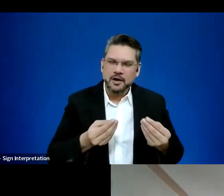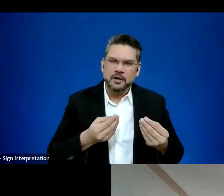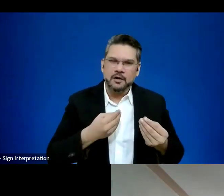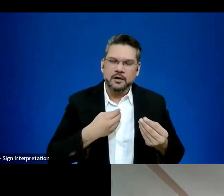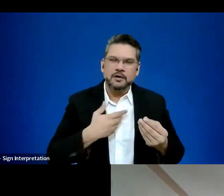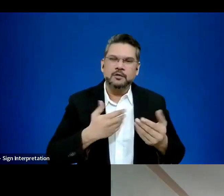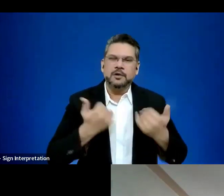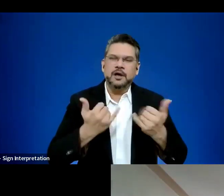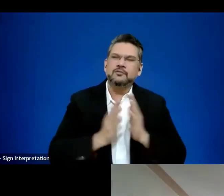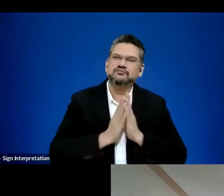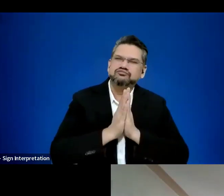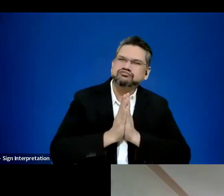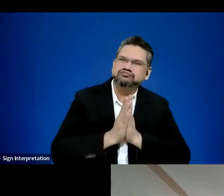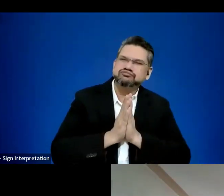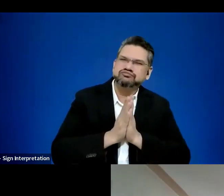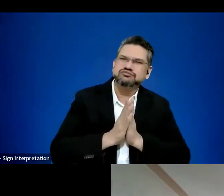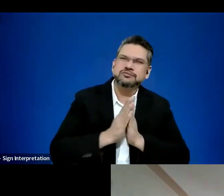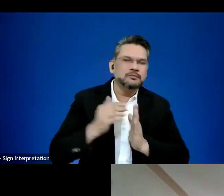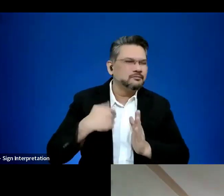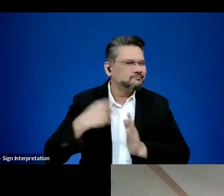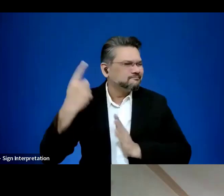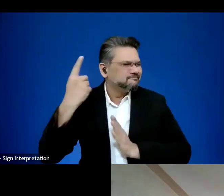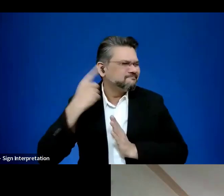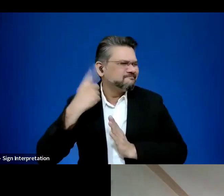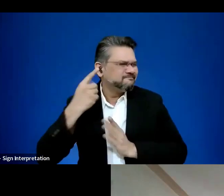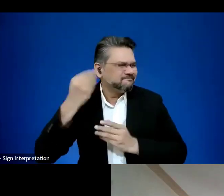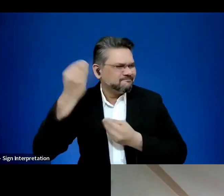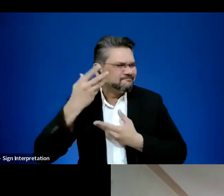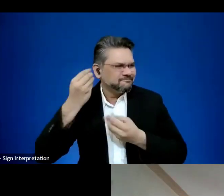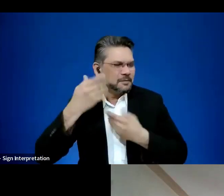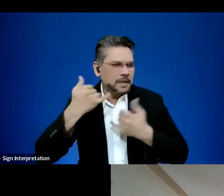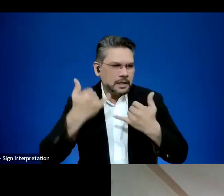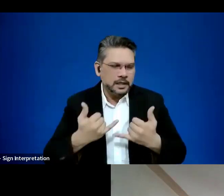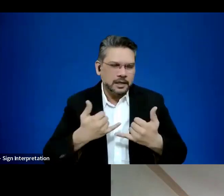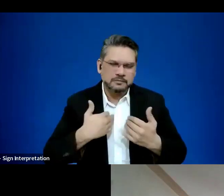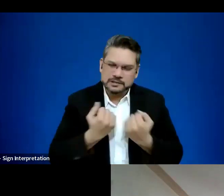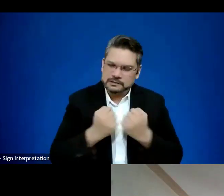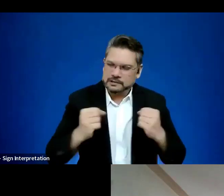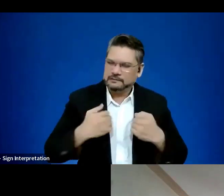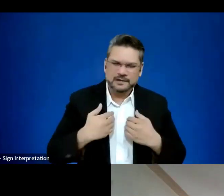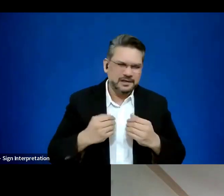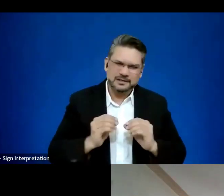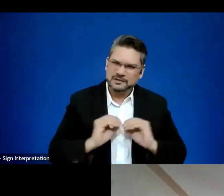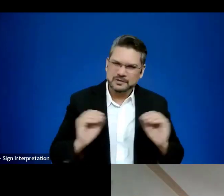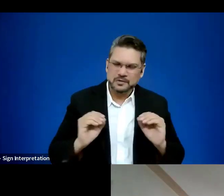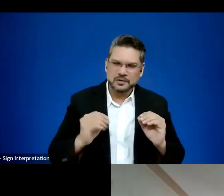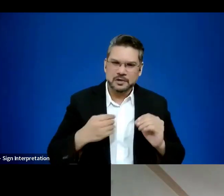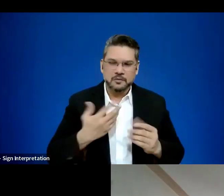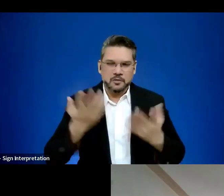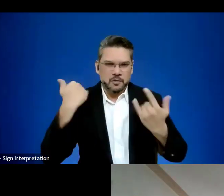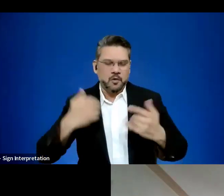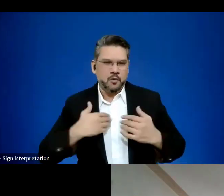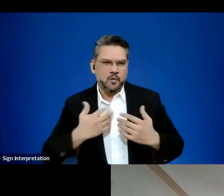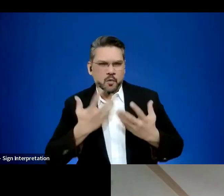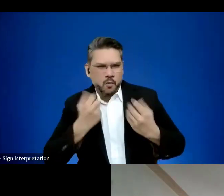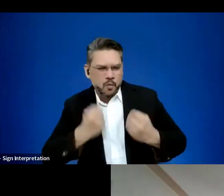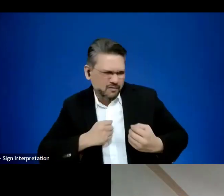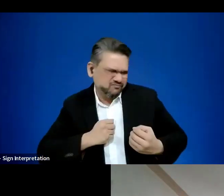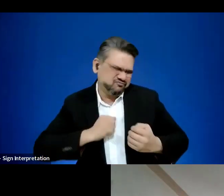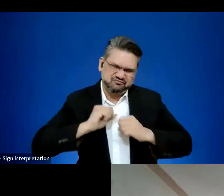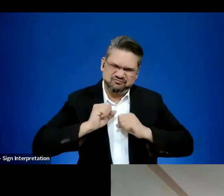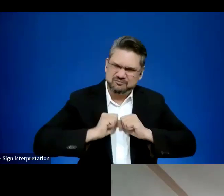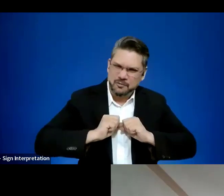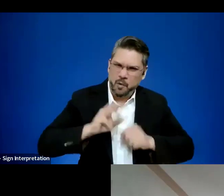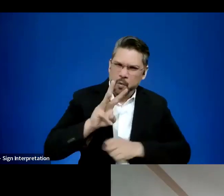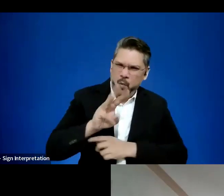停止痛苦，你如何去停止痛苦？我在祈祷的时候我都会听到那个声音。因为